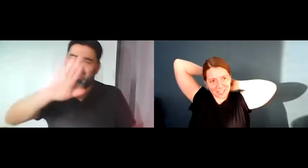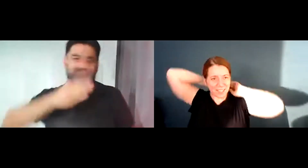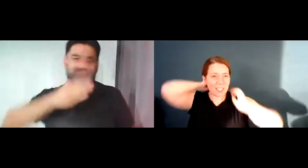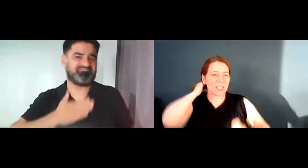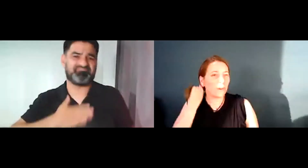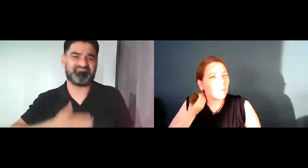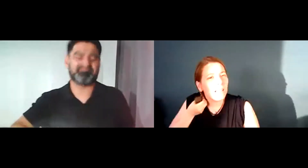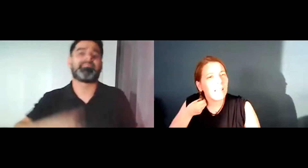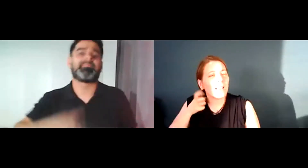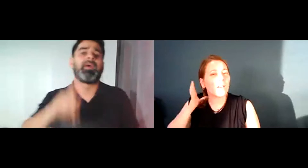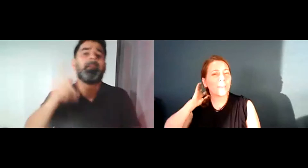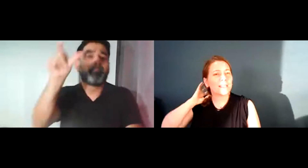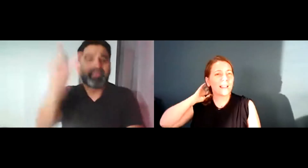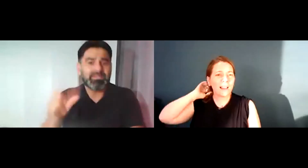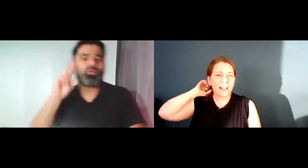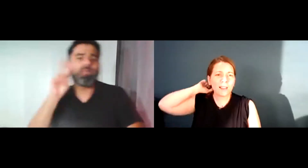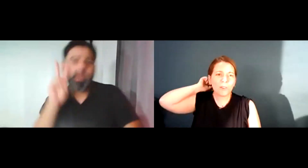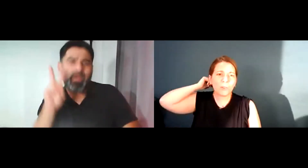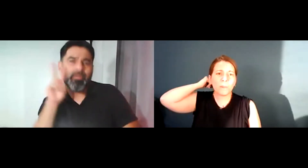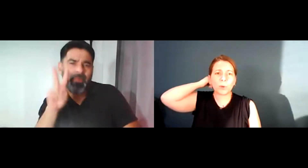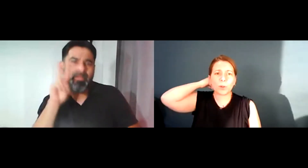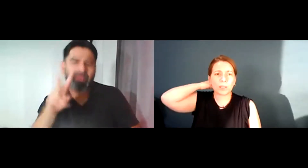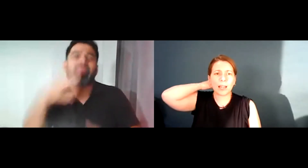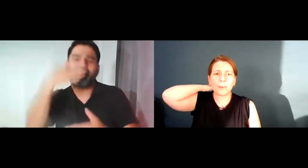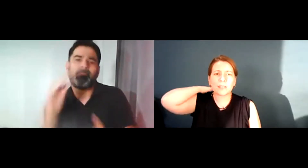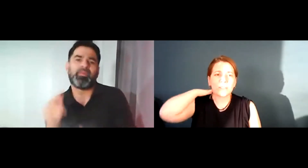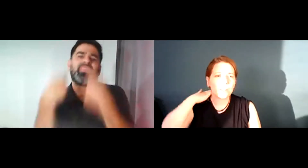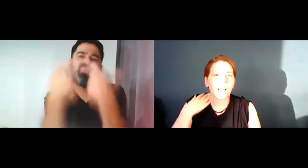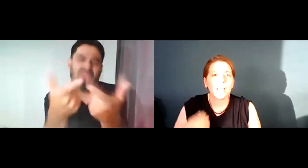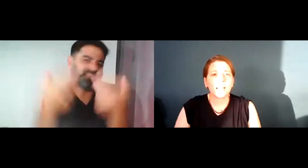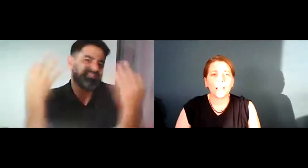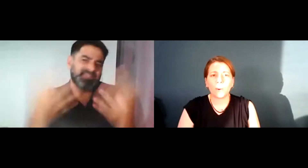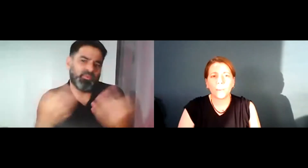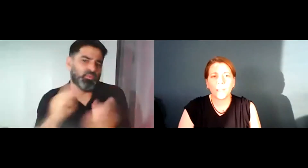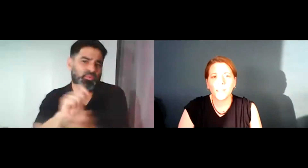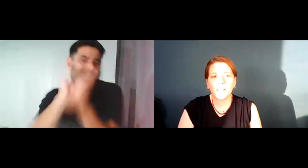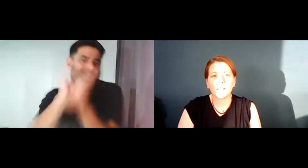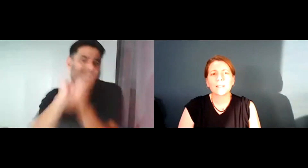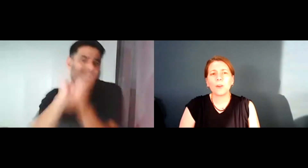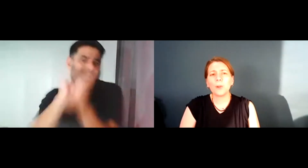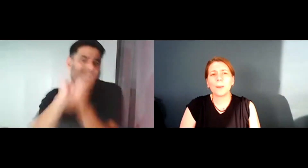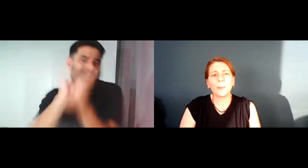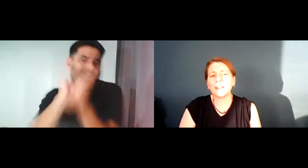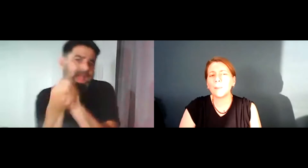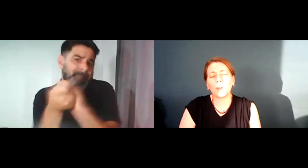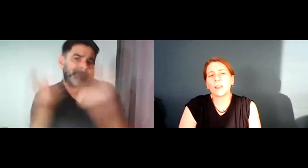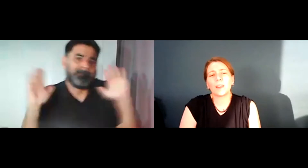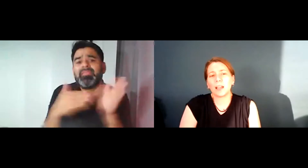Y se olvida, no pasa algo, no importa. La persona que los ve seguramente puede darle